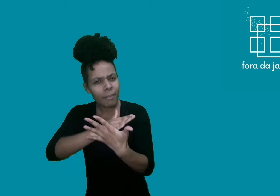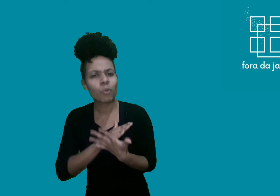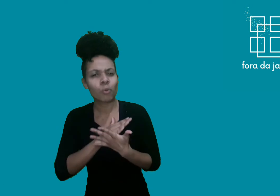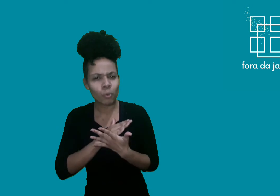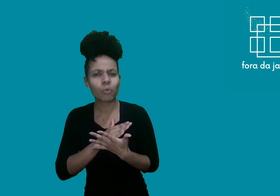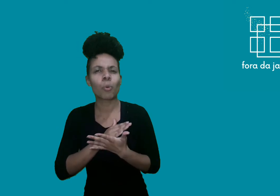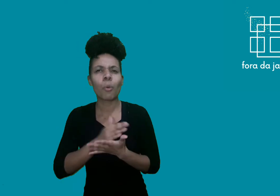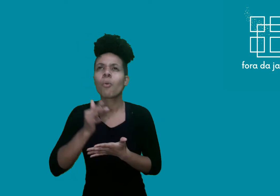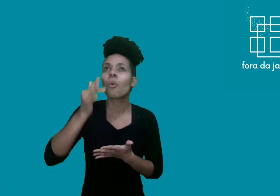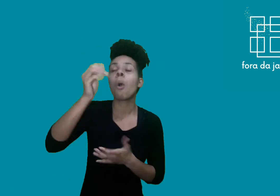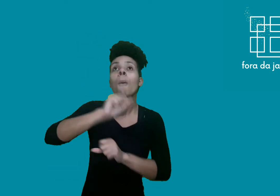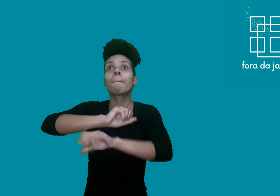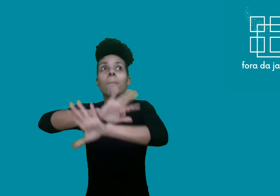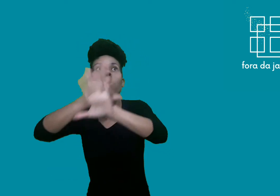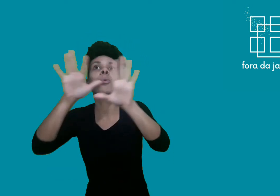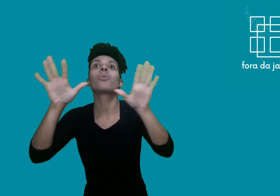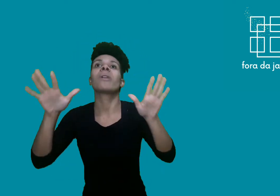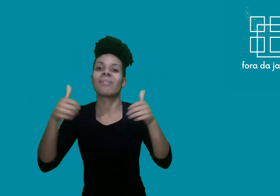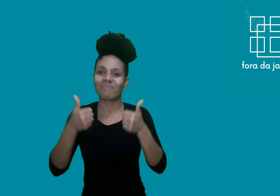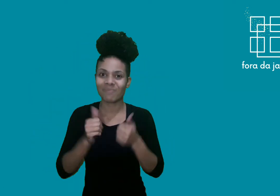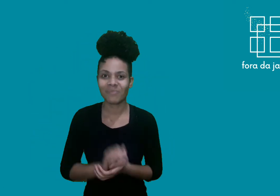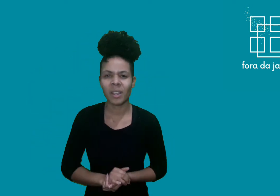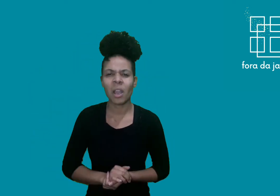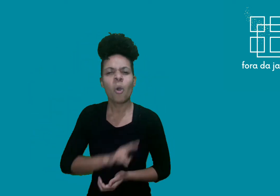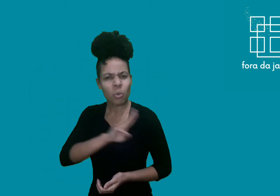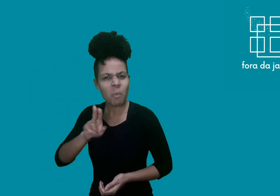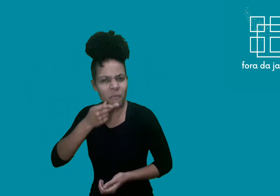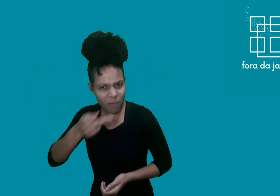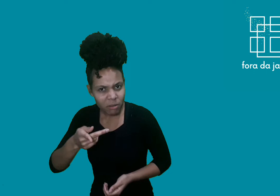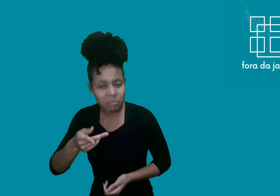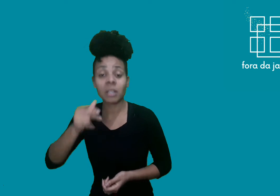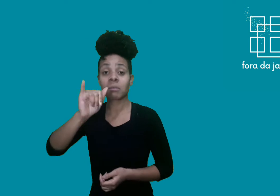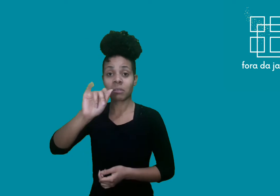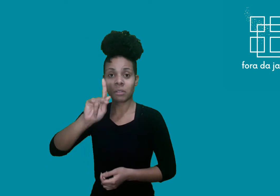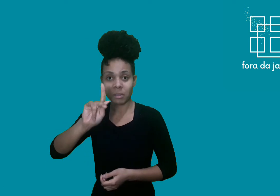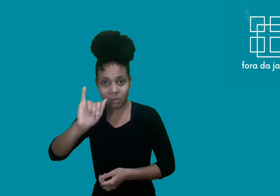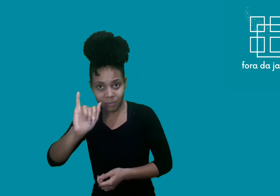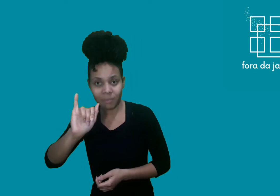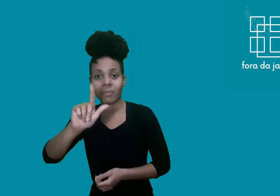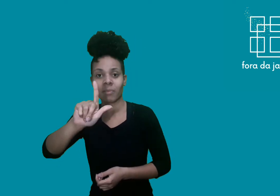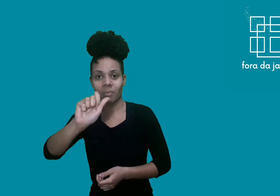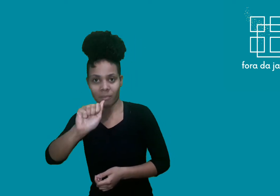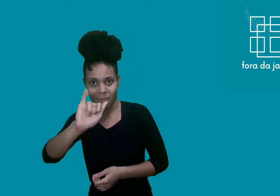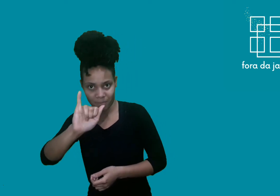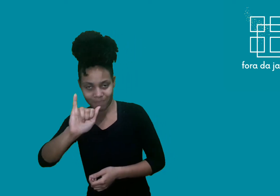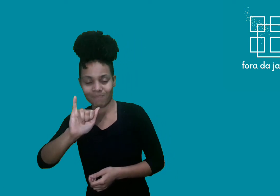dizem que estão meio perdidas. Eu não estou dizendo também que eu me encontrei absolutamente, mas me deu um